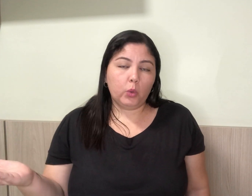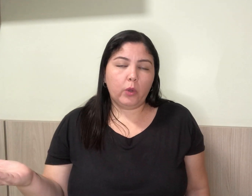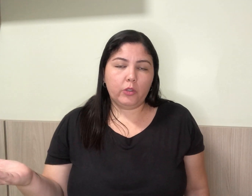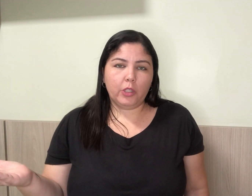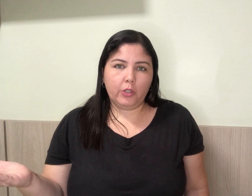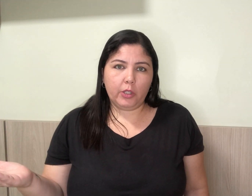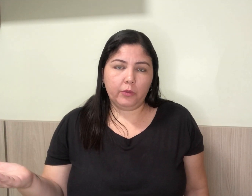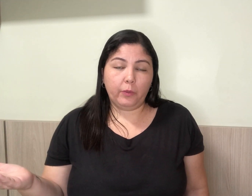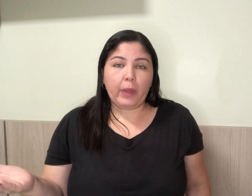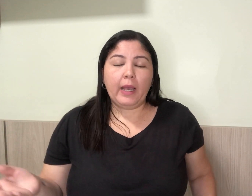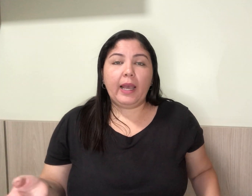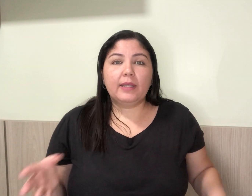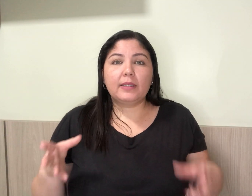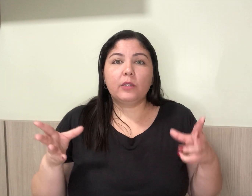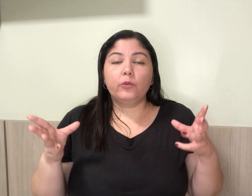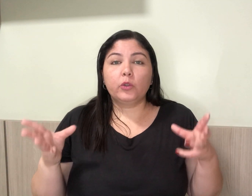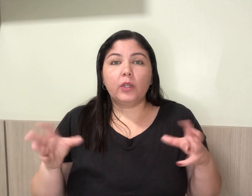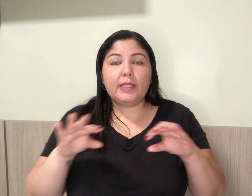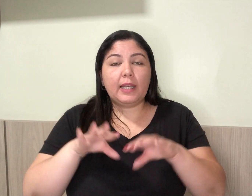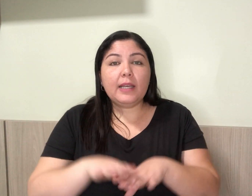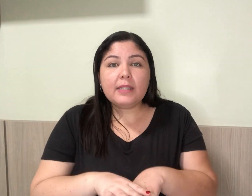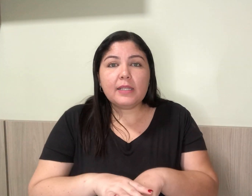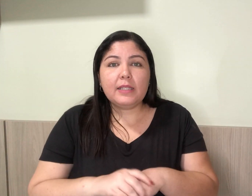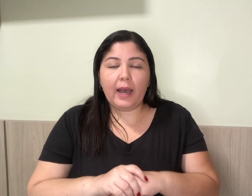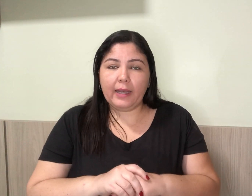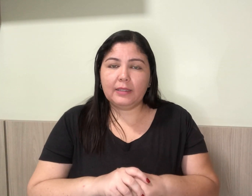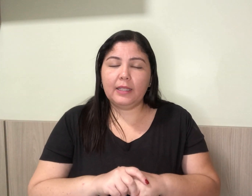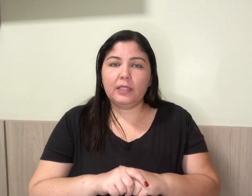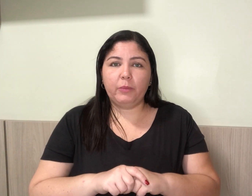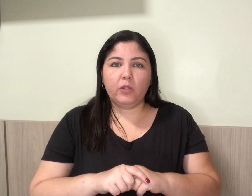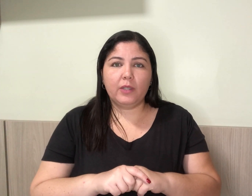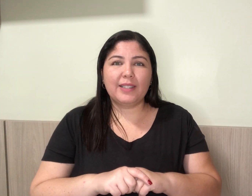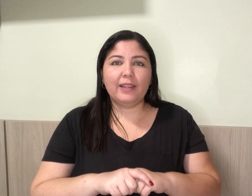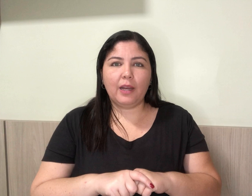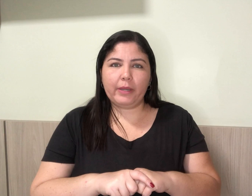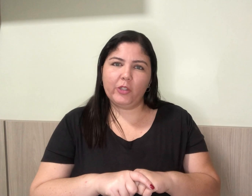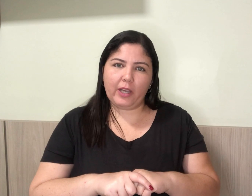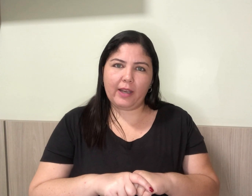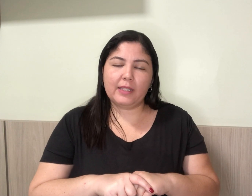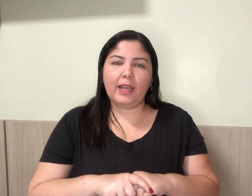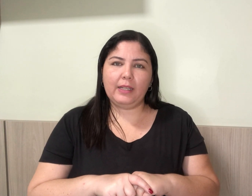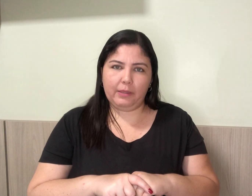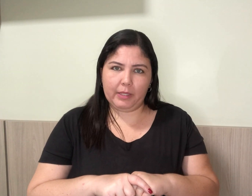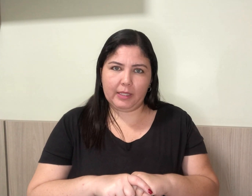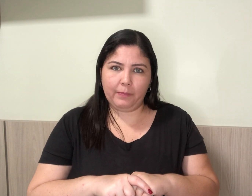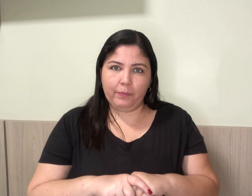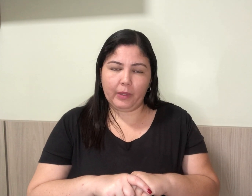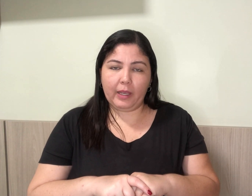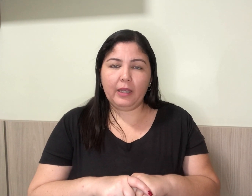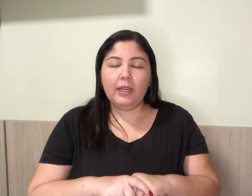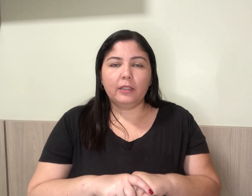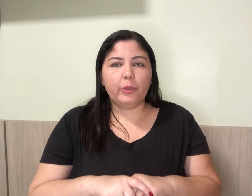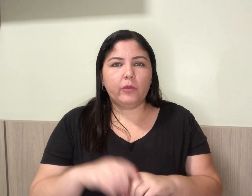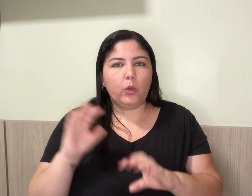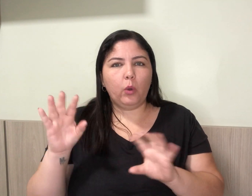do adjetivo. Essas são funções essenciais das expressões gramaticais em Libras. Né? Depois eu vou colocar